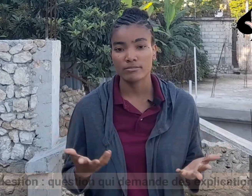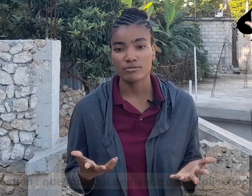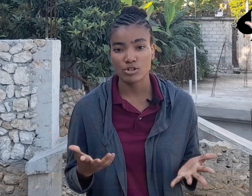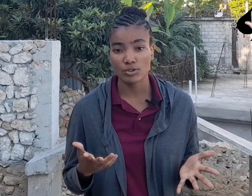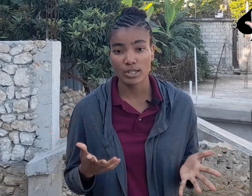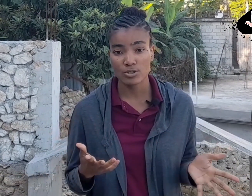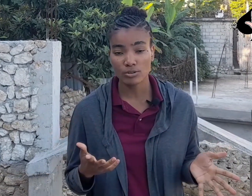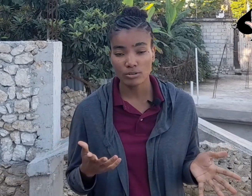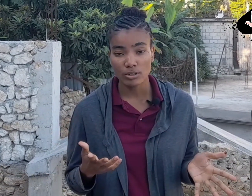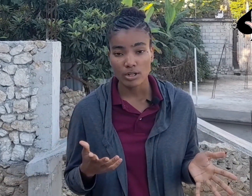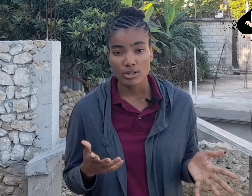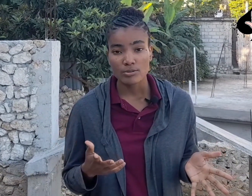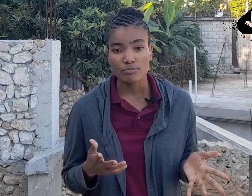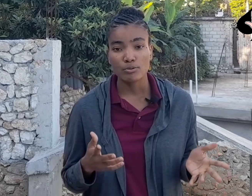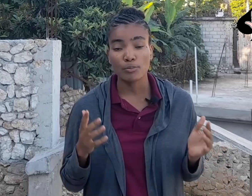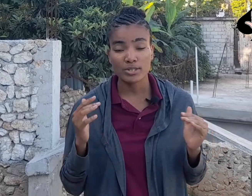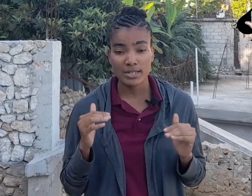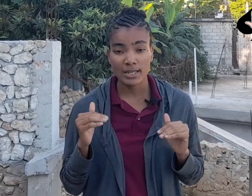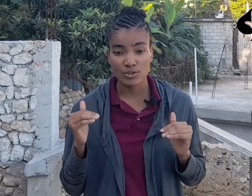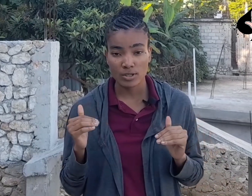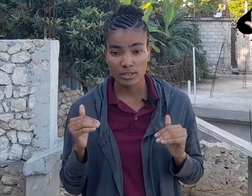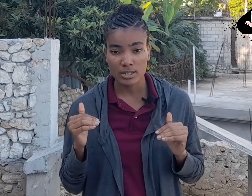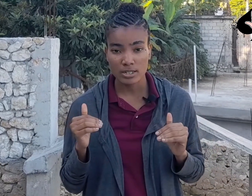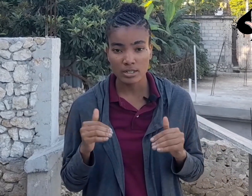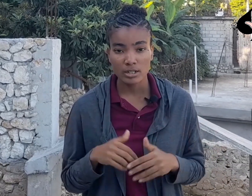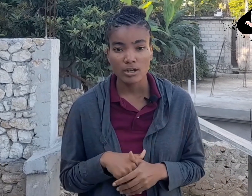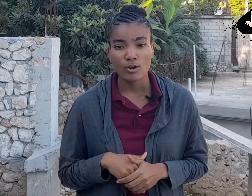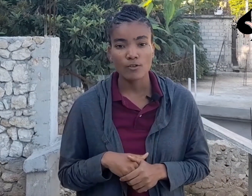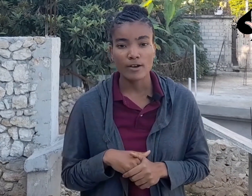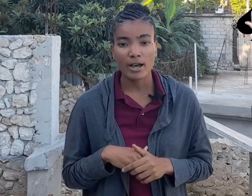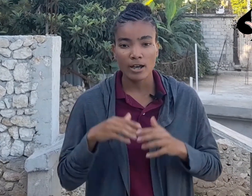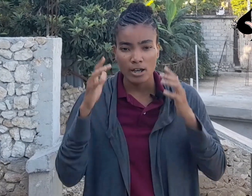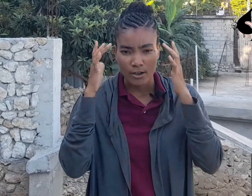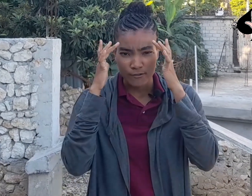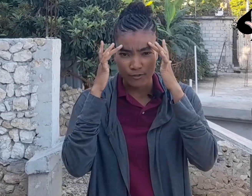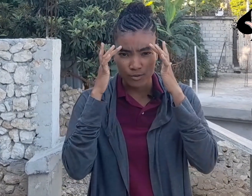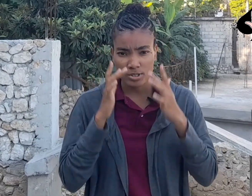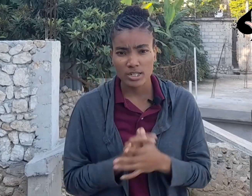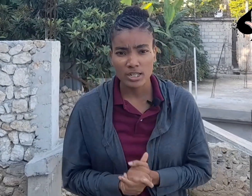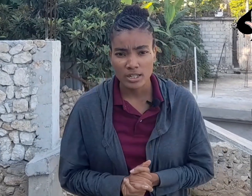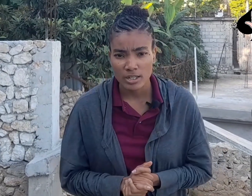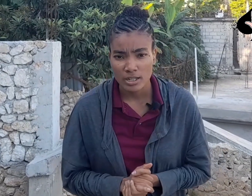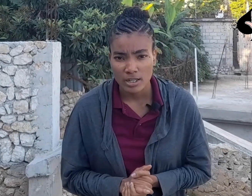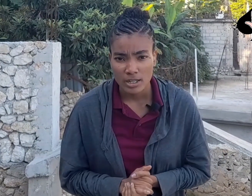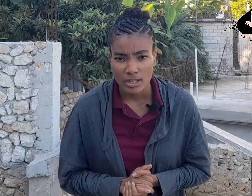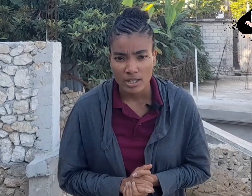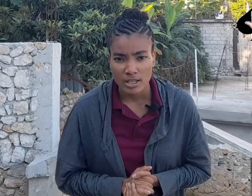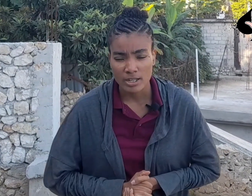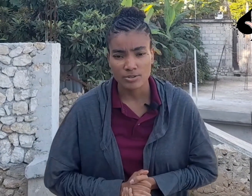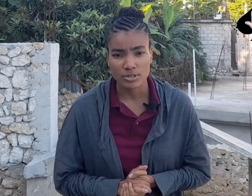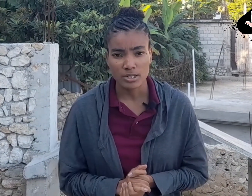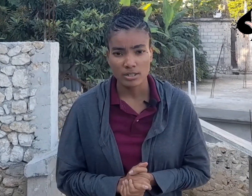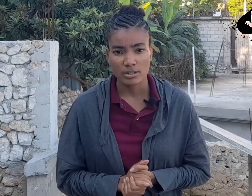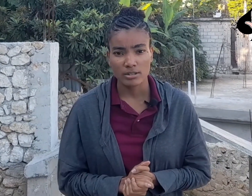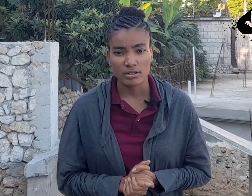ce genre de questions. Pour poser ces questions en langue des signes, on va froncer les sourcils.